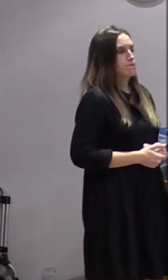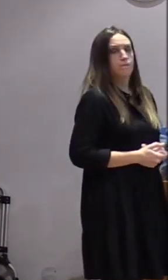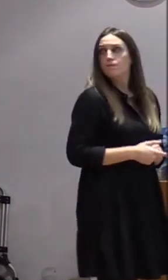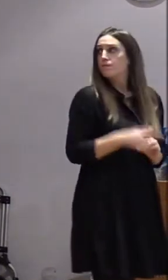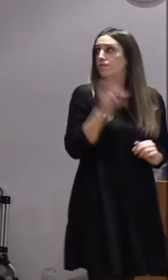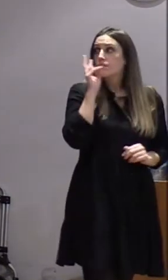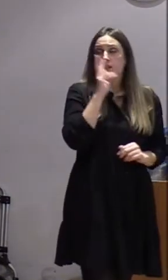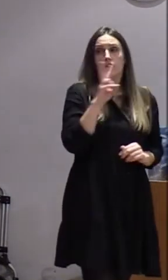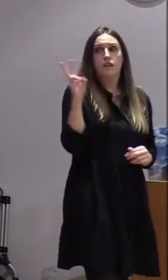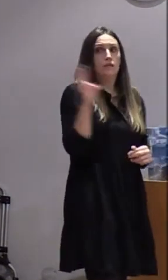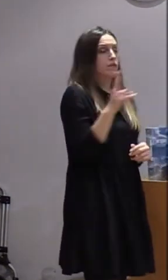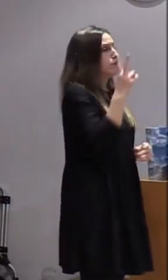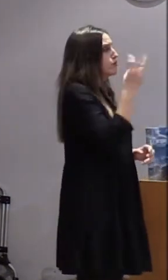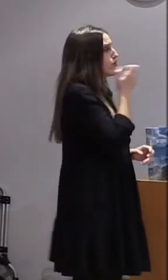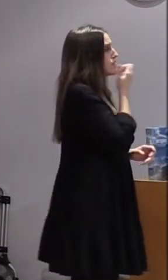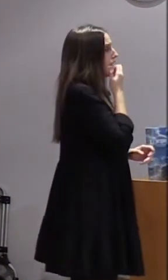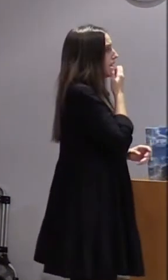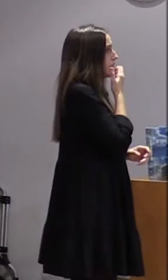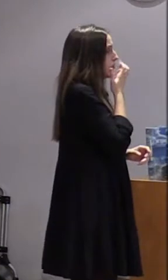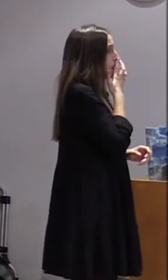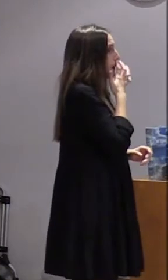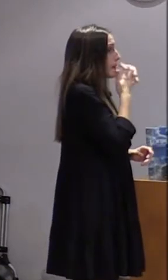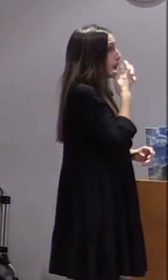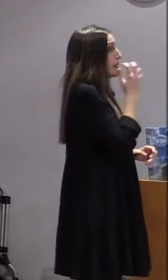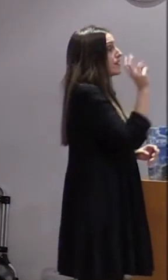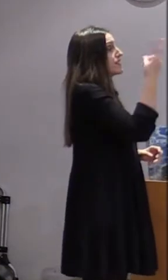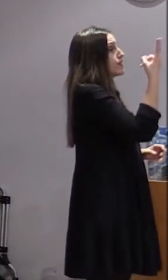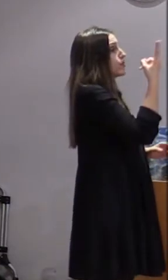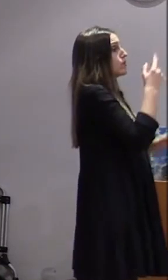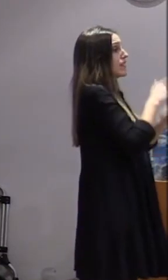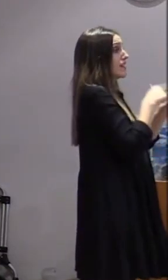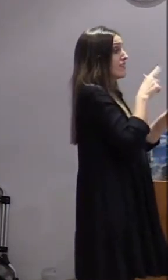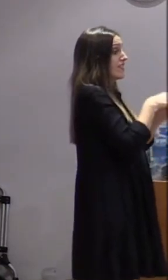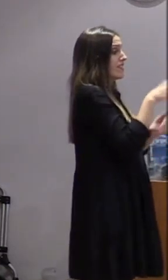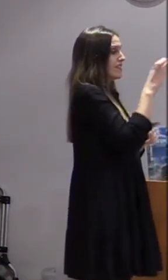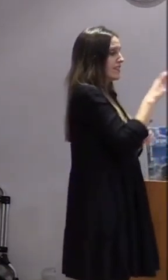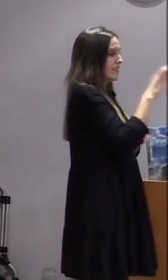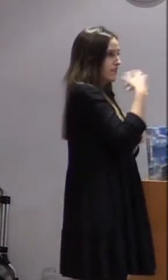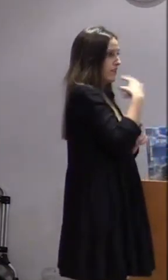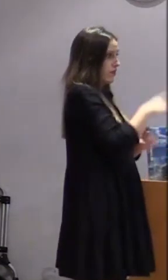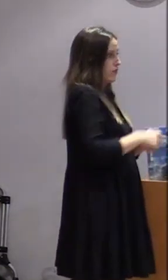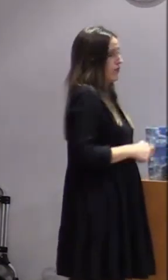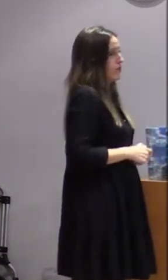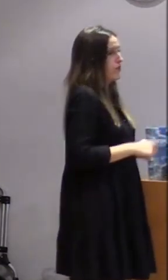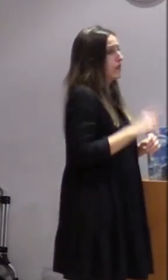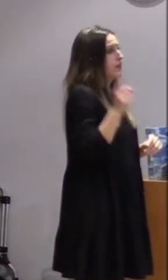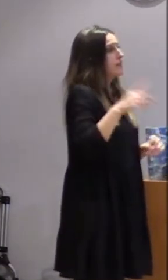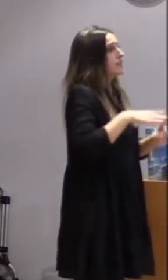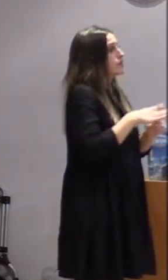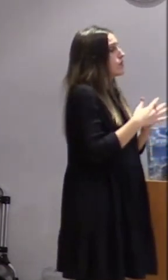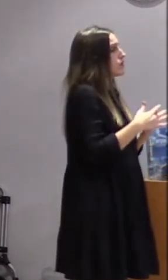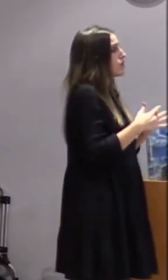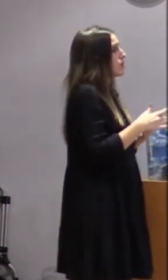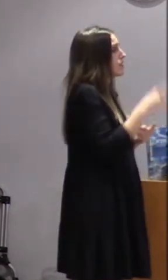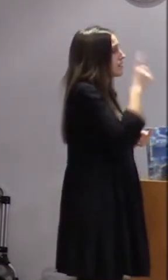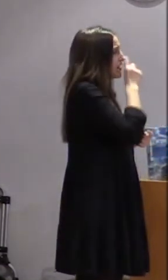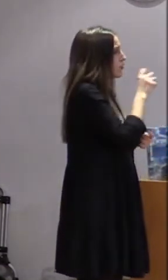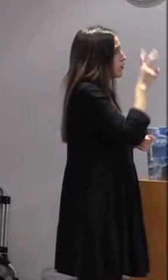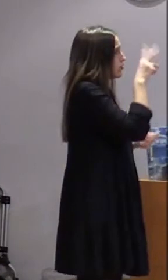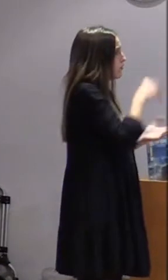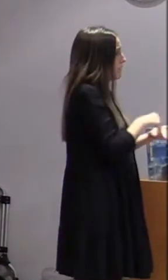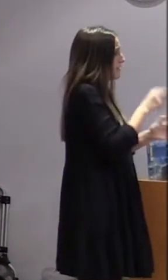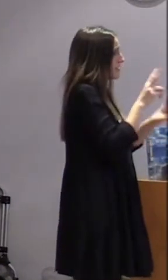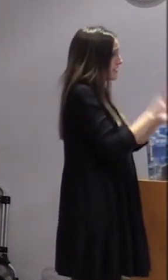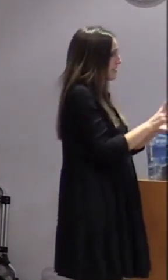Aquí vemos dos ejemplos de cuadros de Turner y segunda referencia científica que os doy esta tarde. En este caso es un trabajo de 2007 de unos